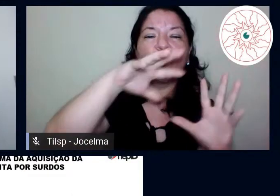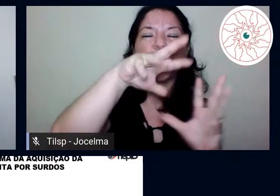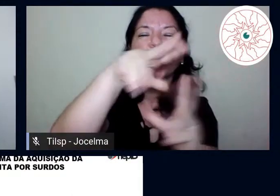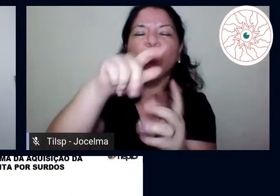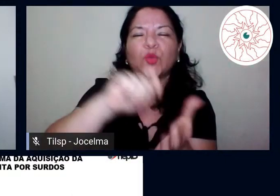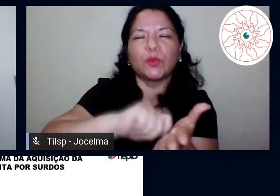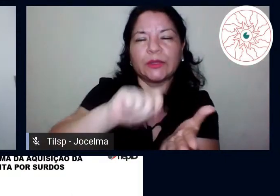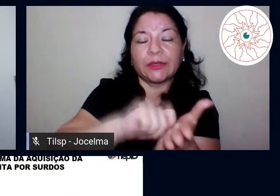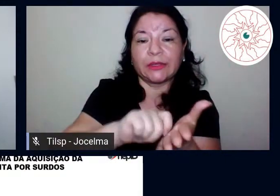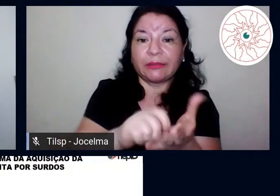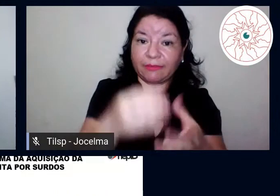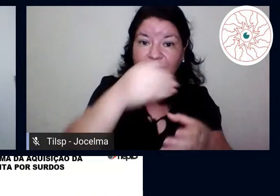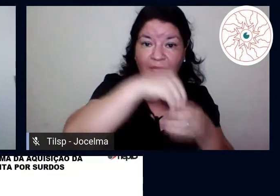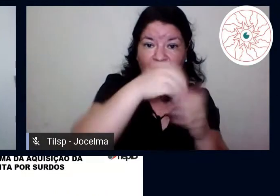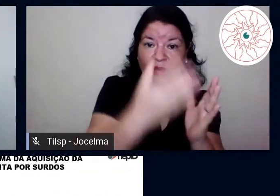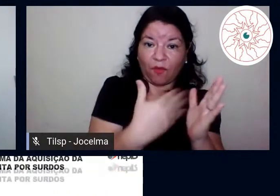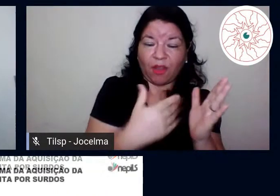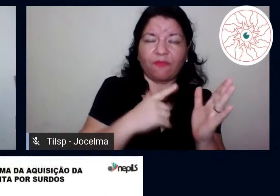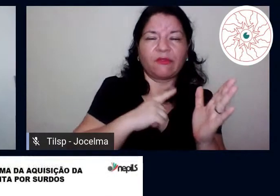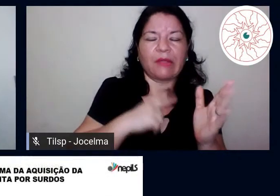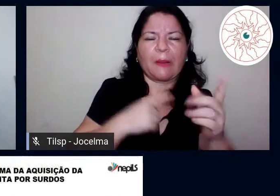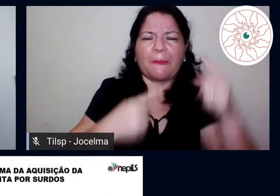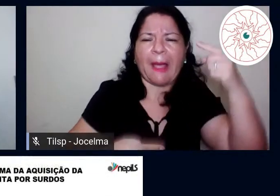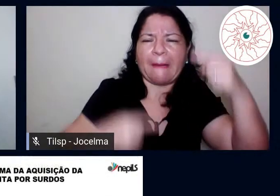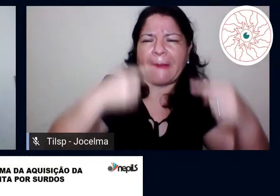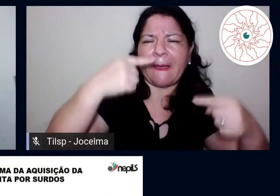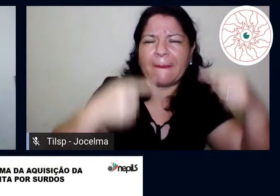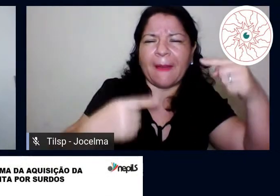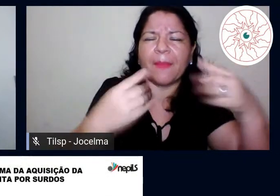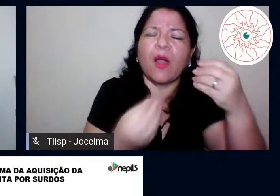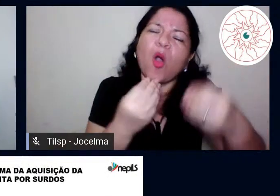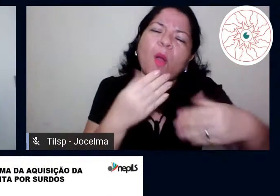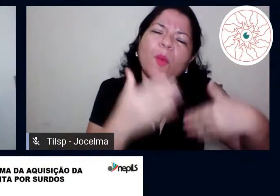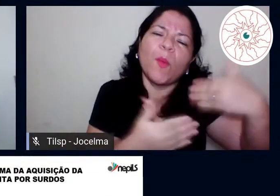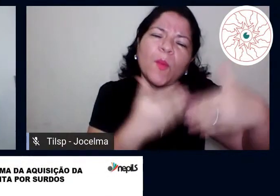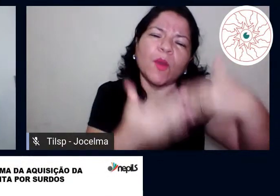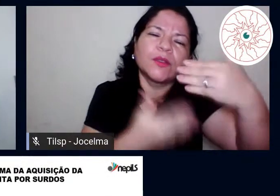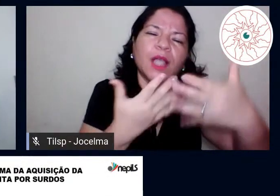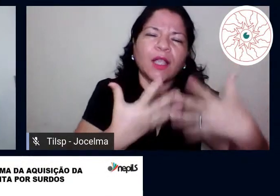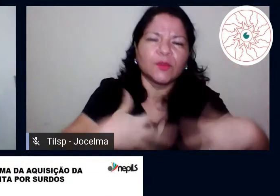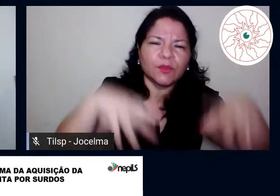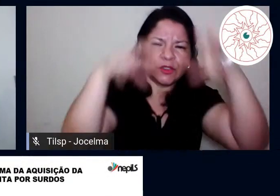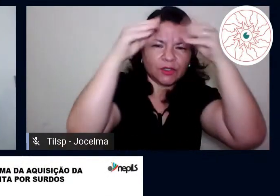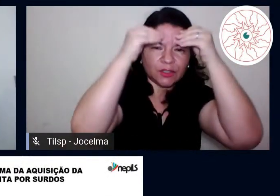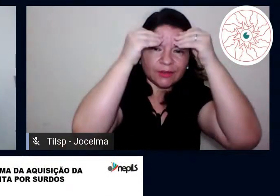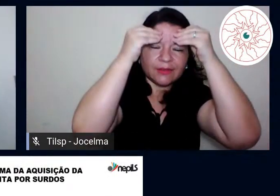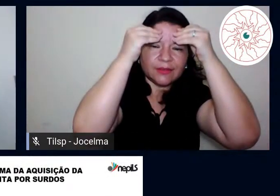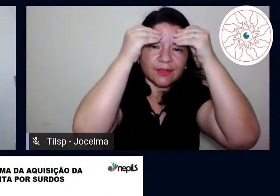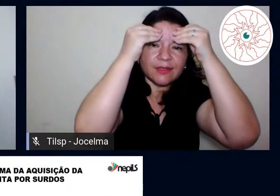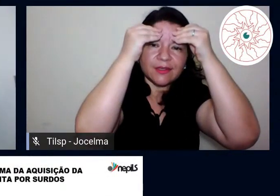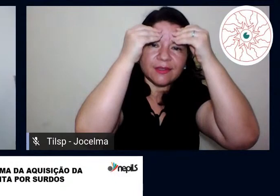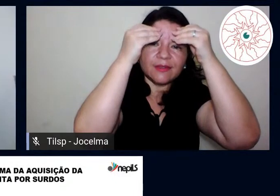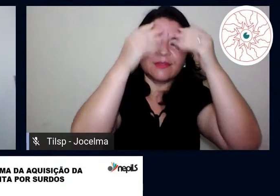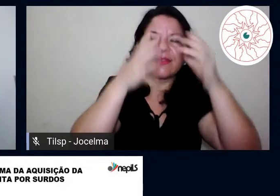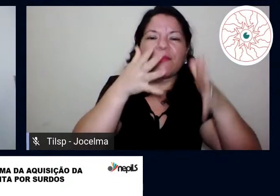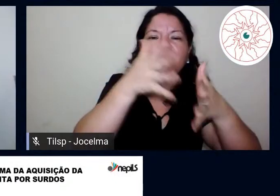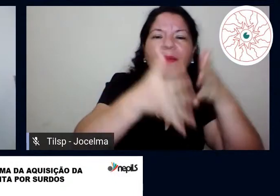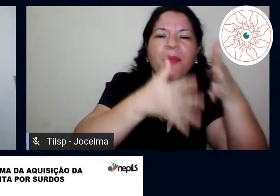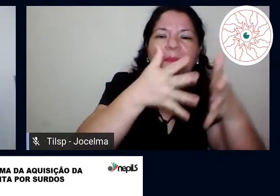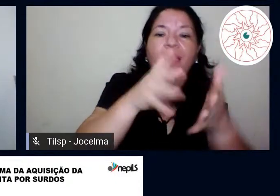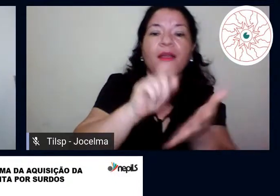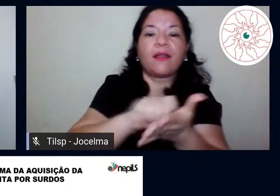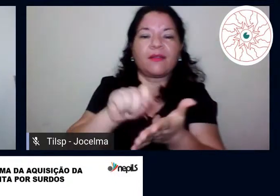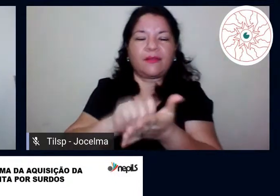fazer uma discussão bem interessante sobre o processo, né, de aquisição, de aquisição da fala e da escrita, não só de